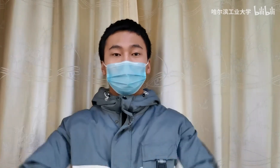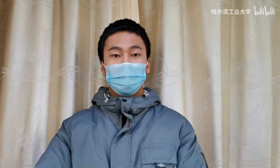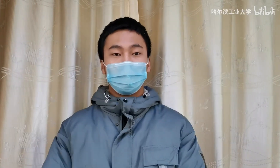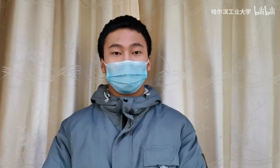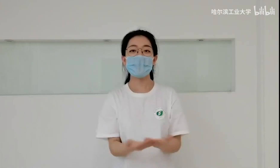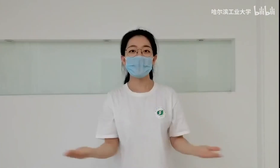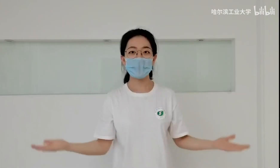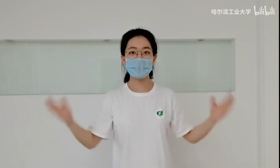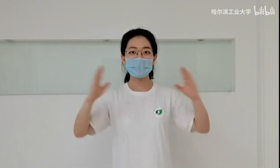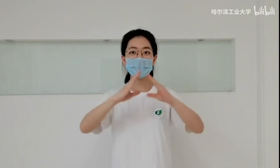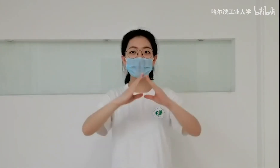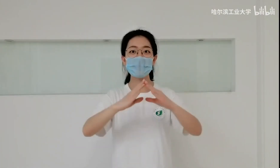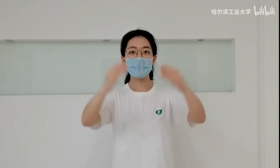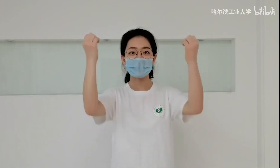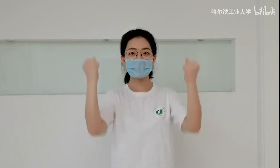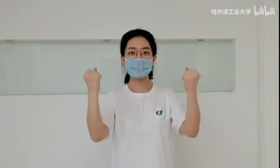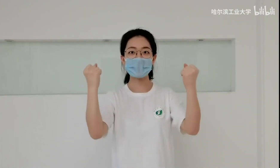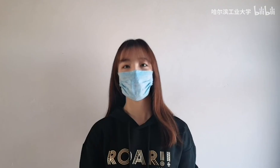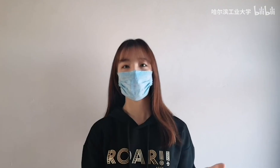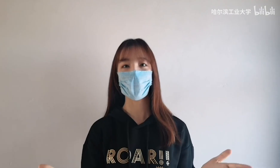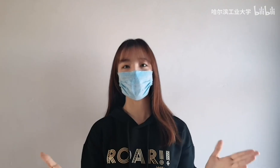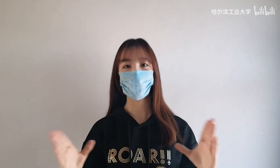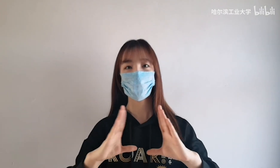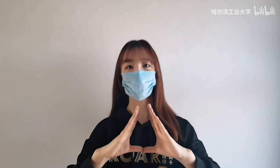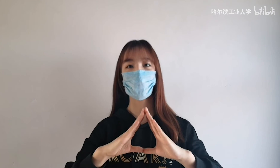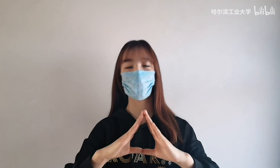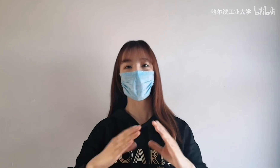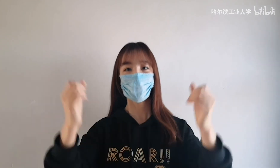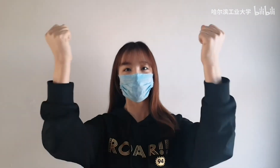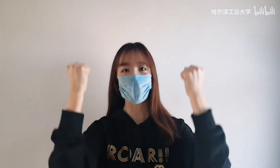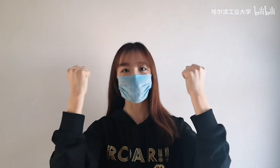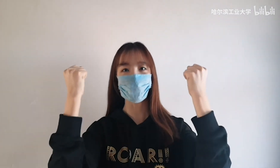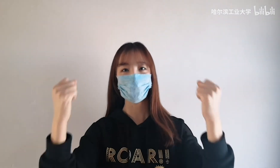为中国加油， 为中国加油。